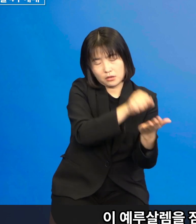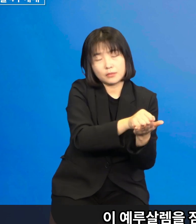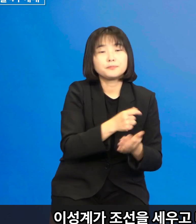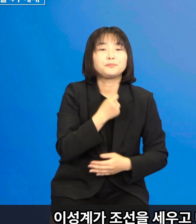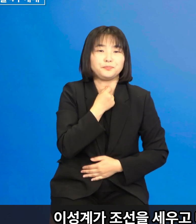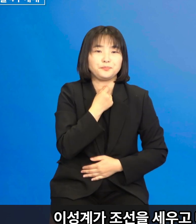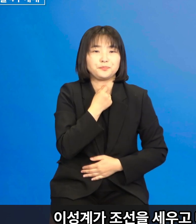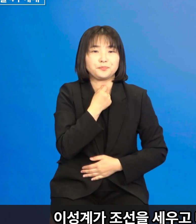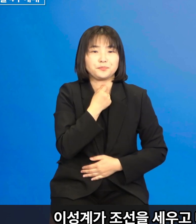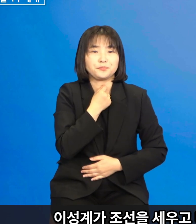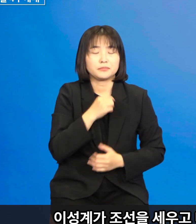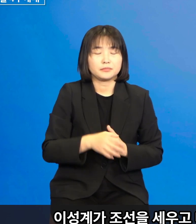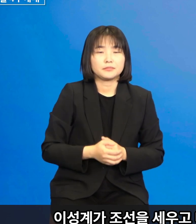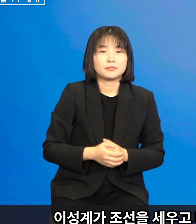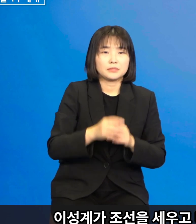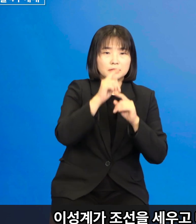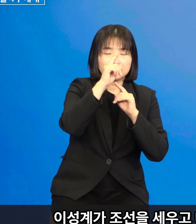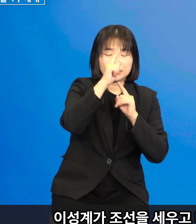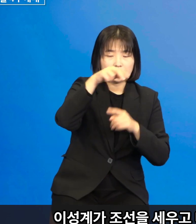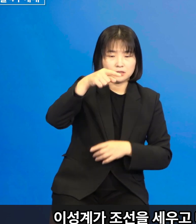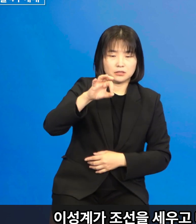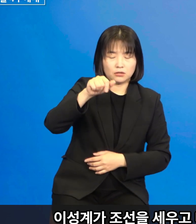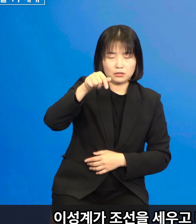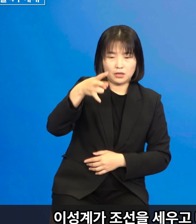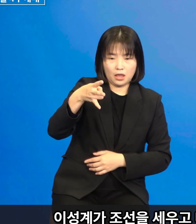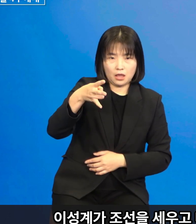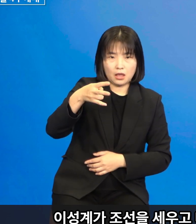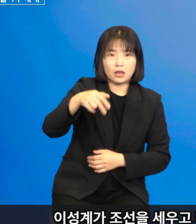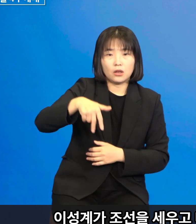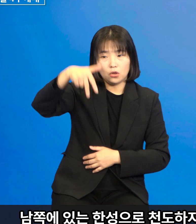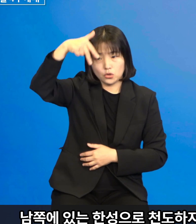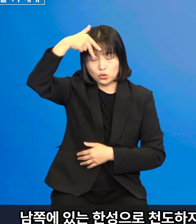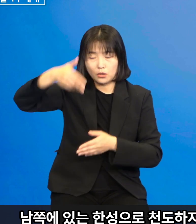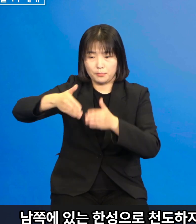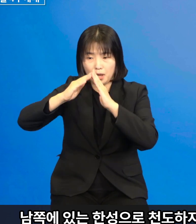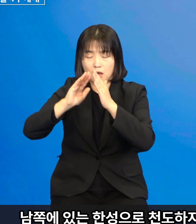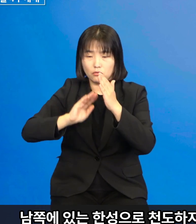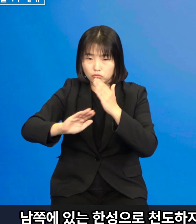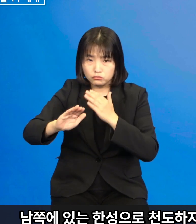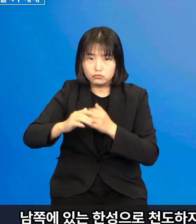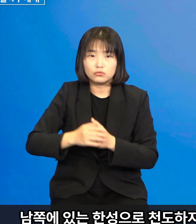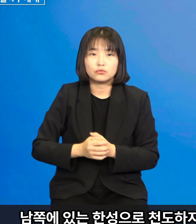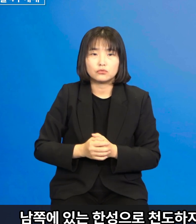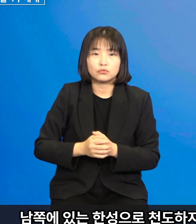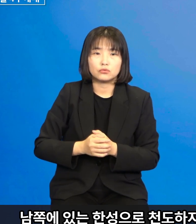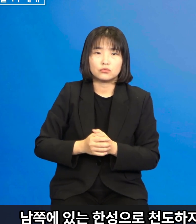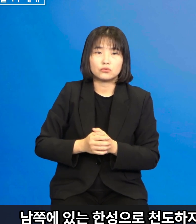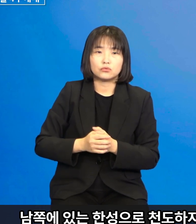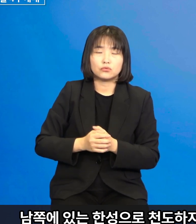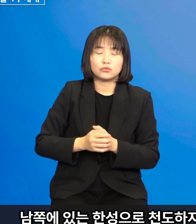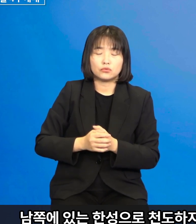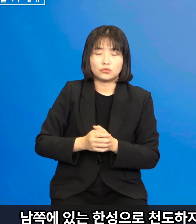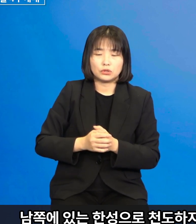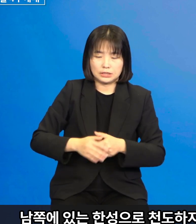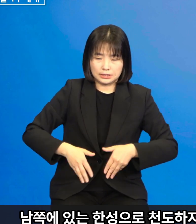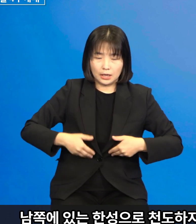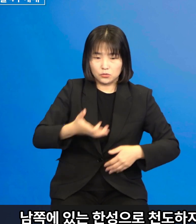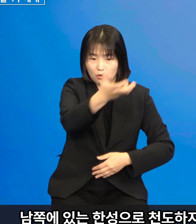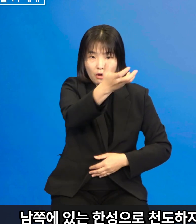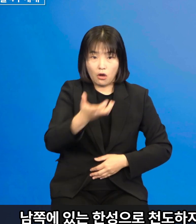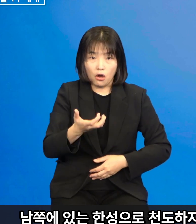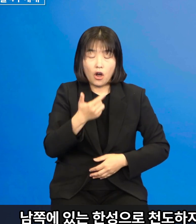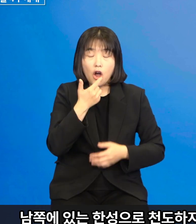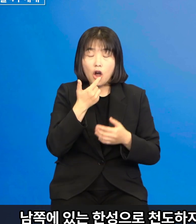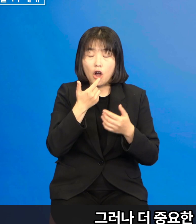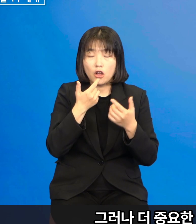거예요. 이성계가 조선을 세우고 나서 고려의 수도였던 개성에서 남쪽에 있는 한성으로 천도하지 않습니까? 바로 그런